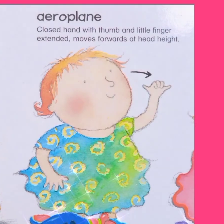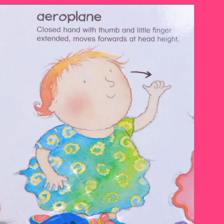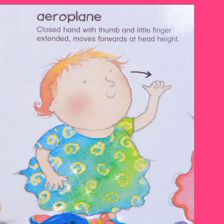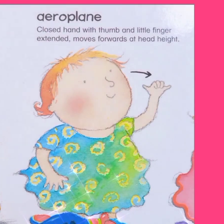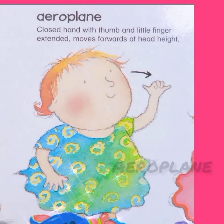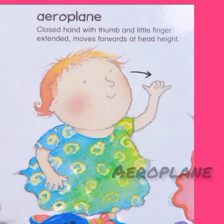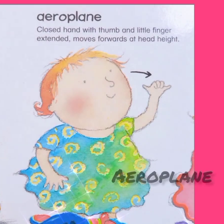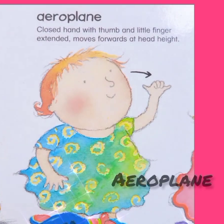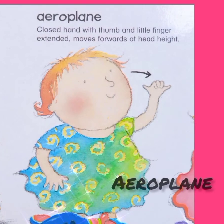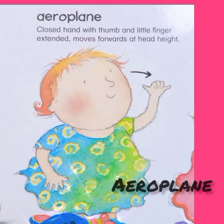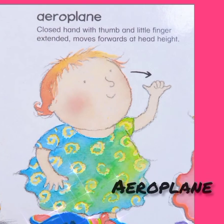एयरप्लेन,